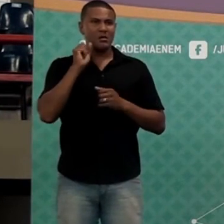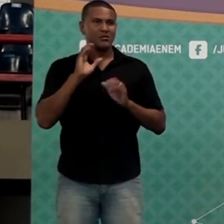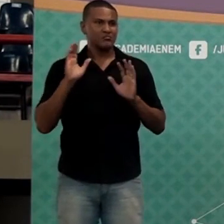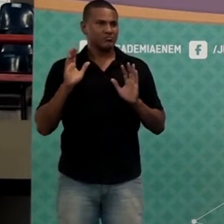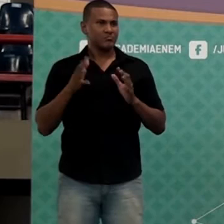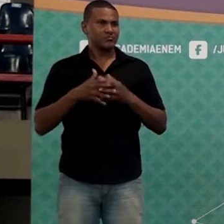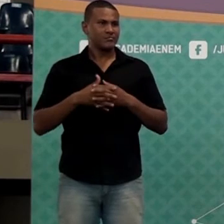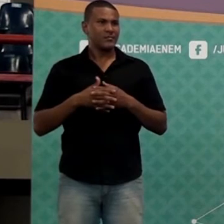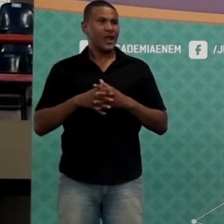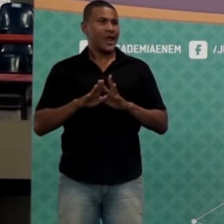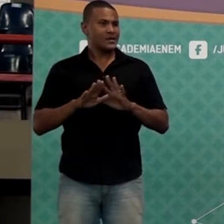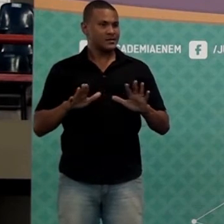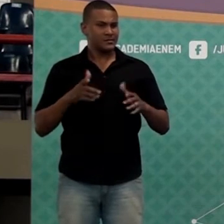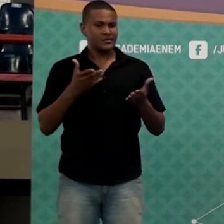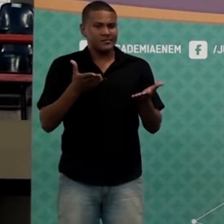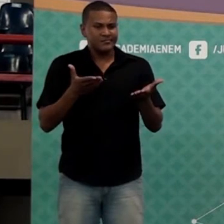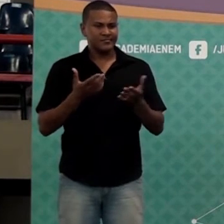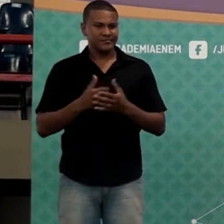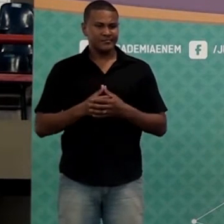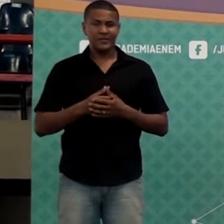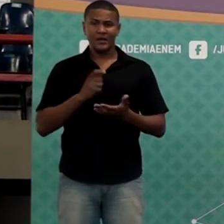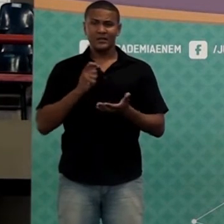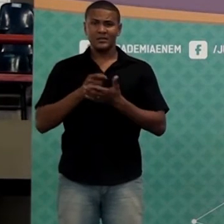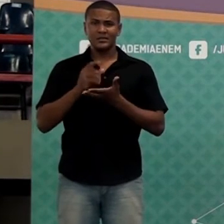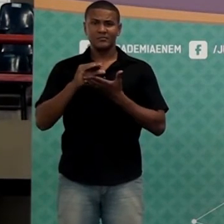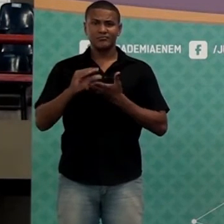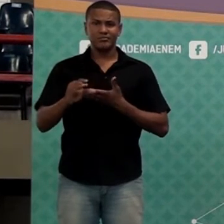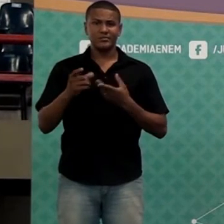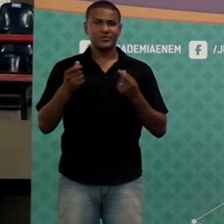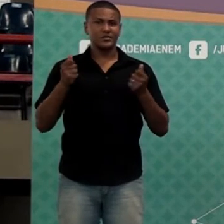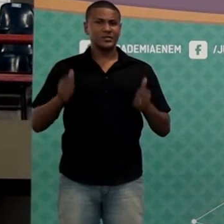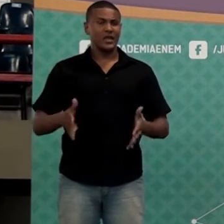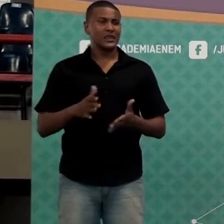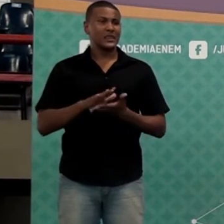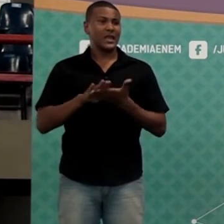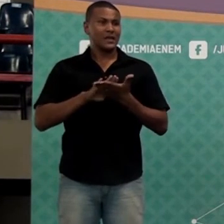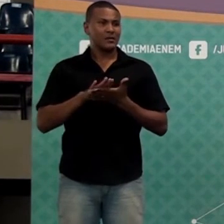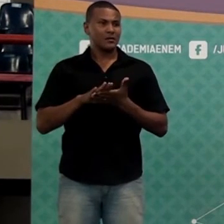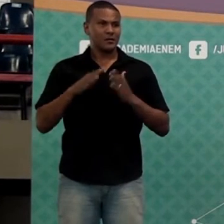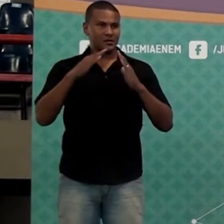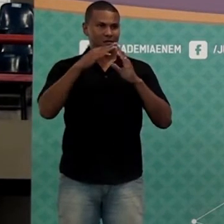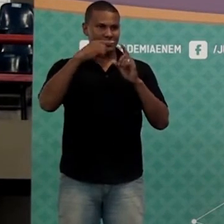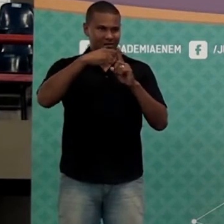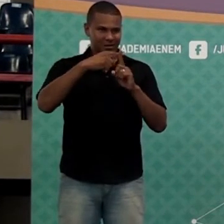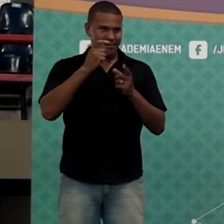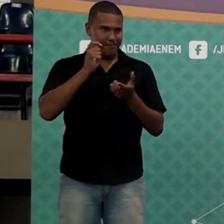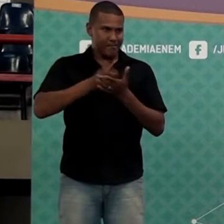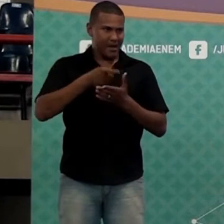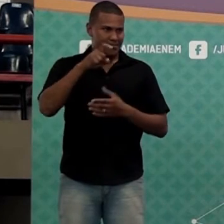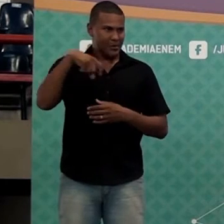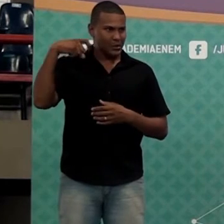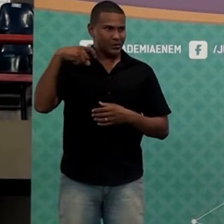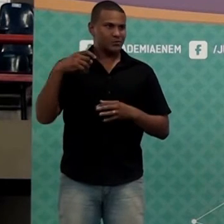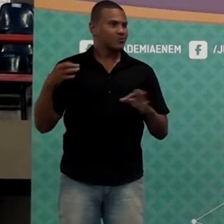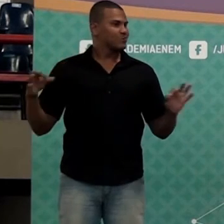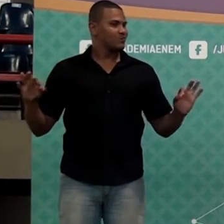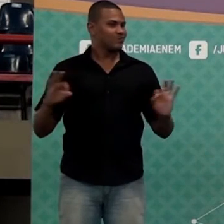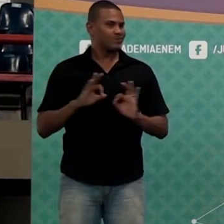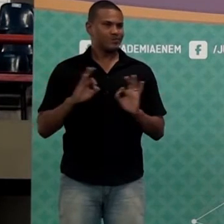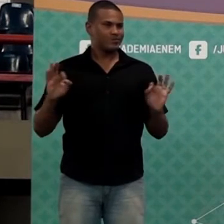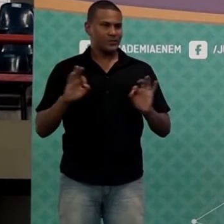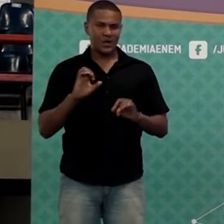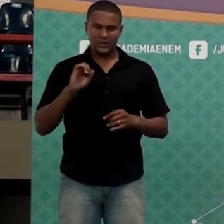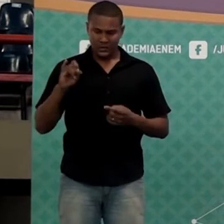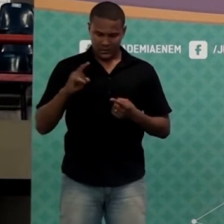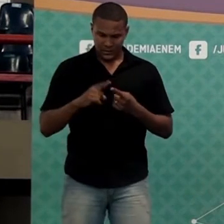tá? Aqui esse menino não gasta com nada. A igreja paga imposto? Não. Professor, se o clero não